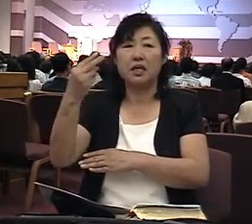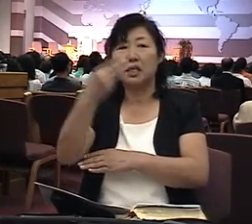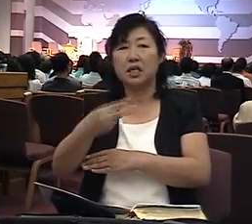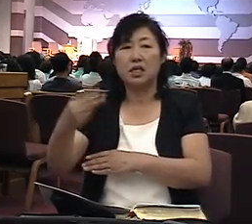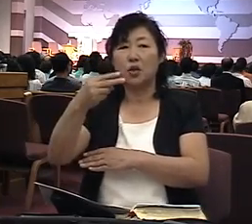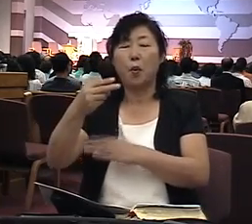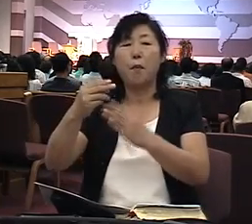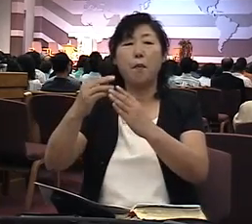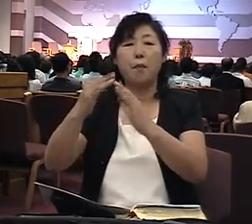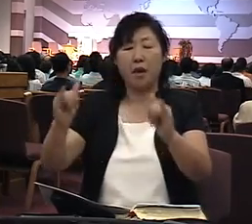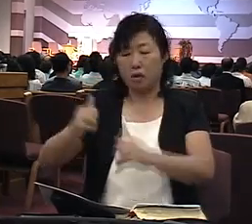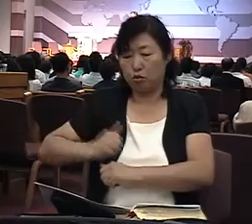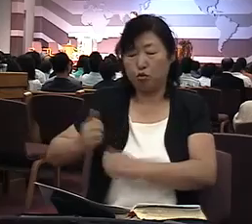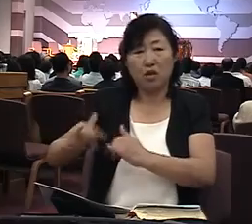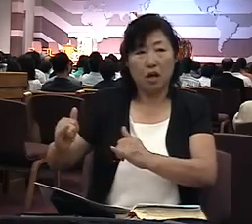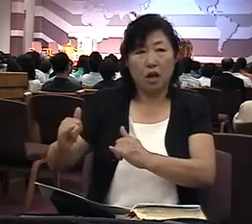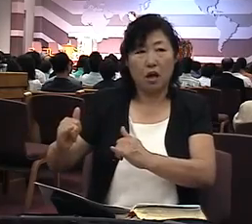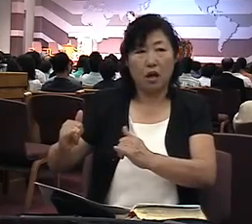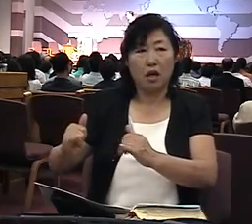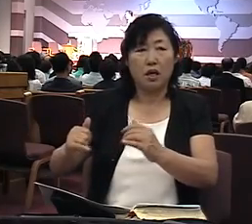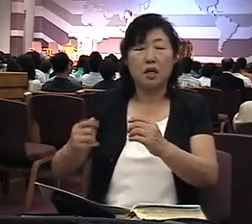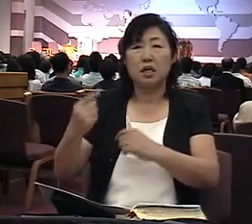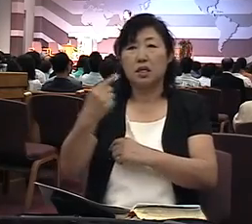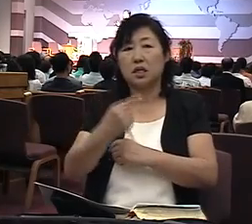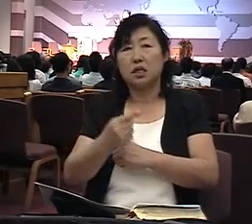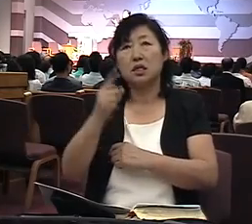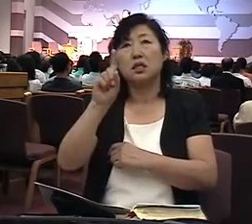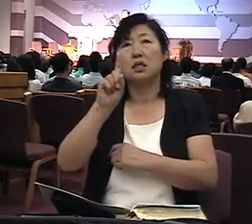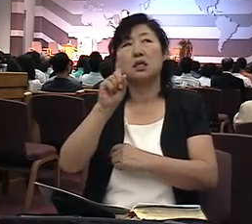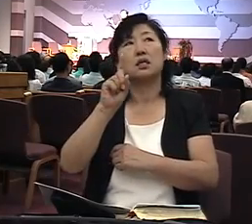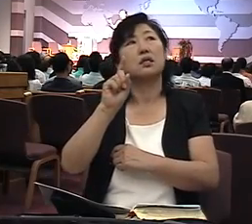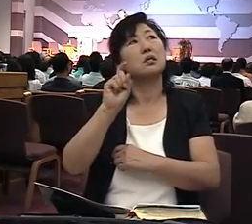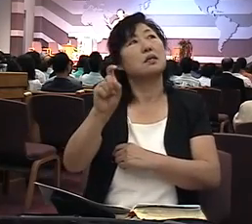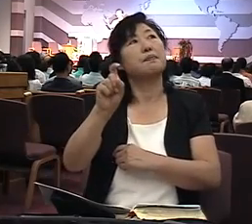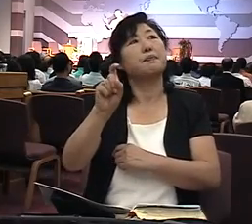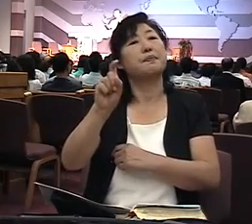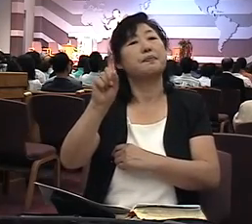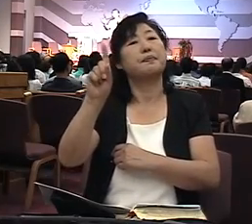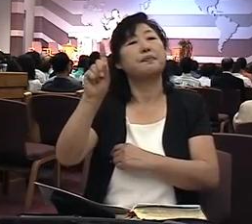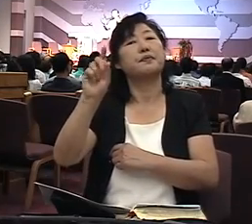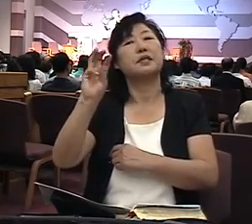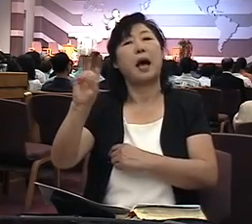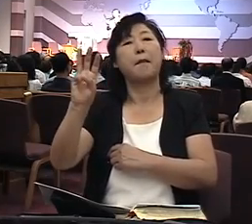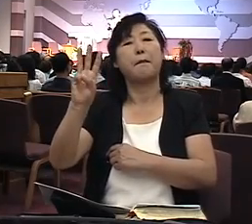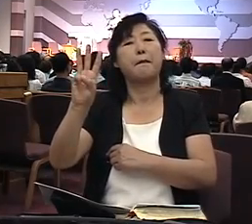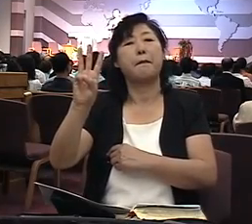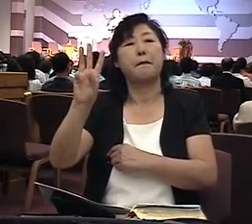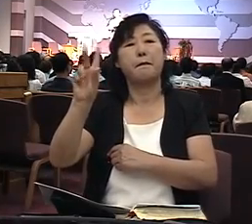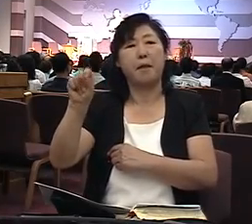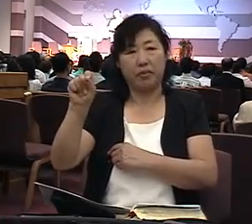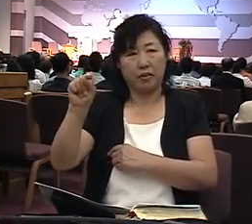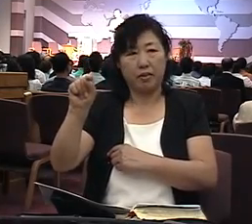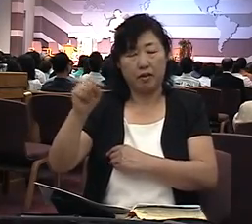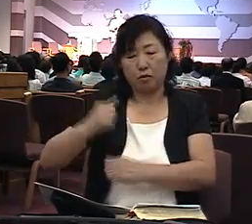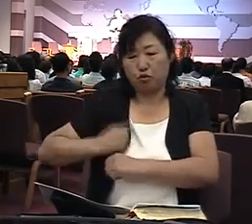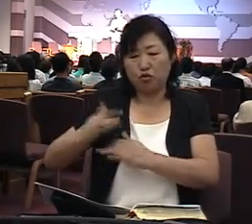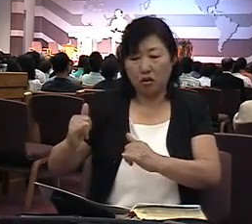가지고 13만 5천이 되는 미디안 군사들과 이제 싸우도록 일으키는데, 그때